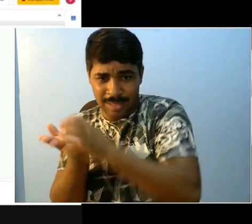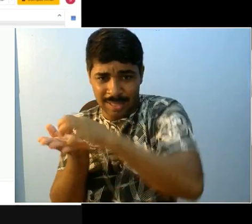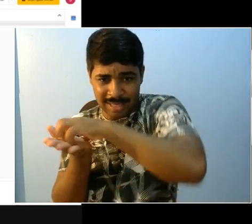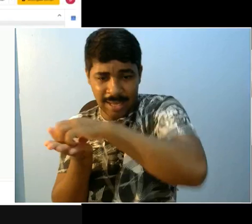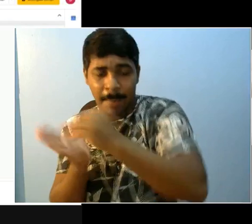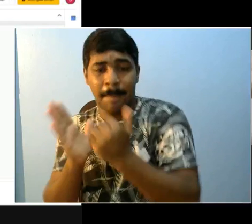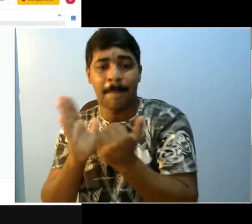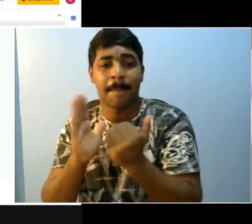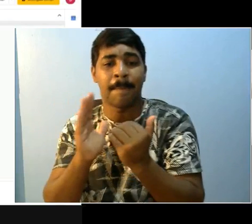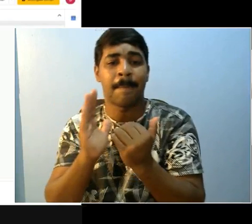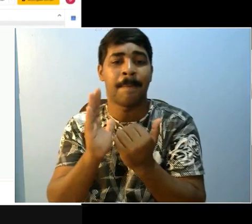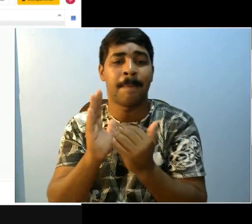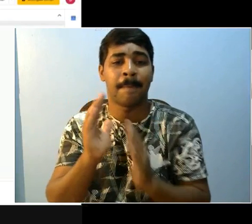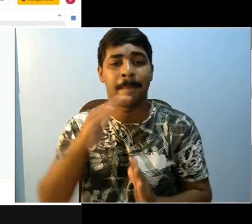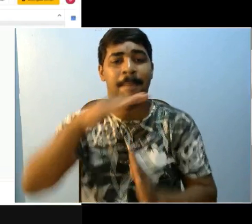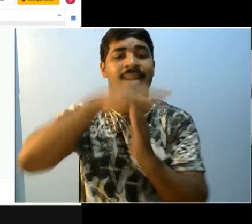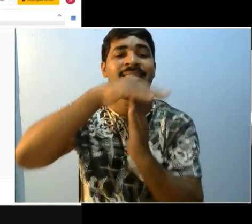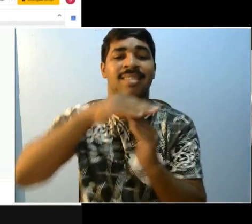Que